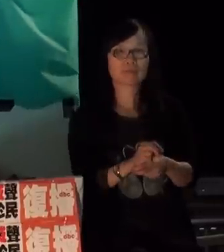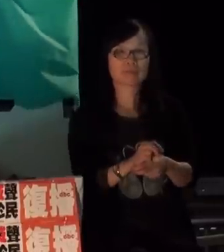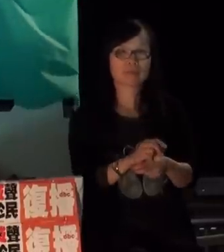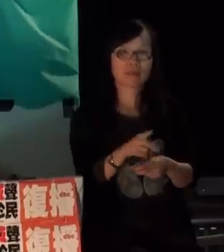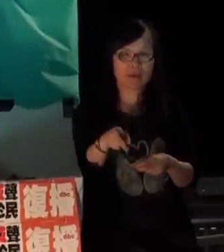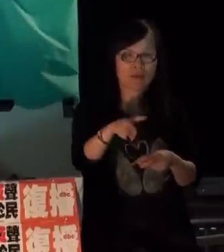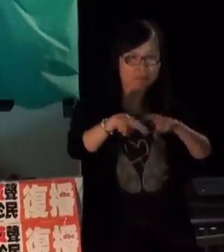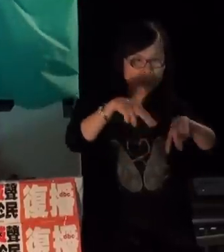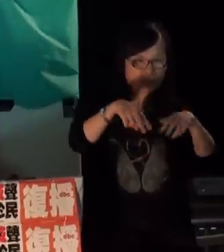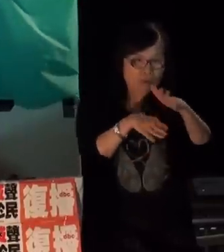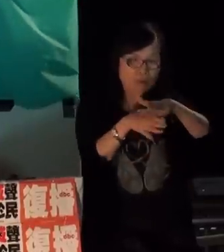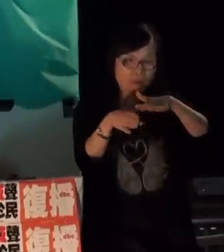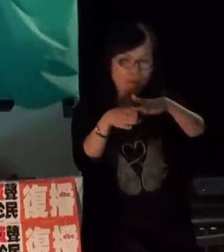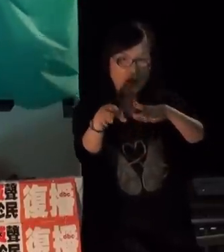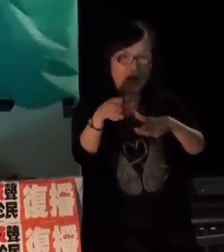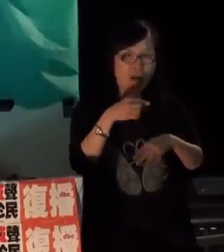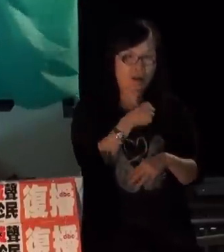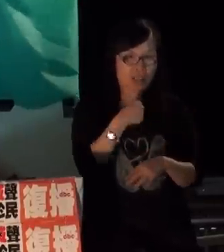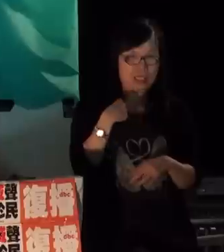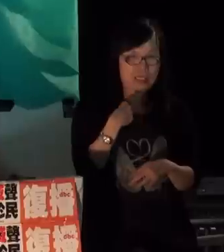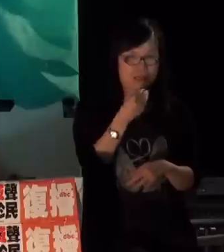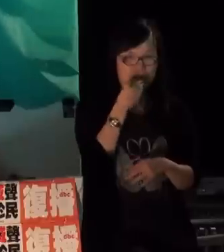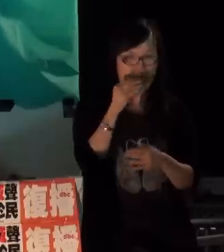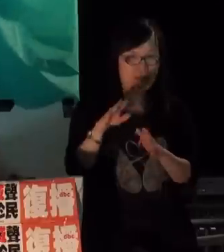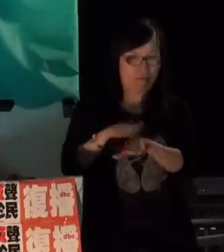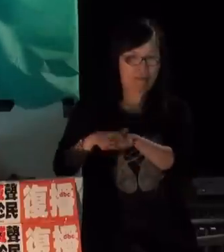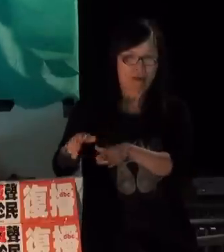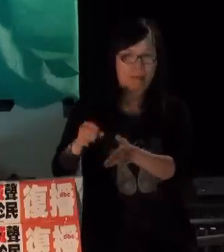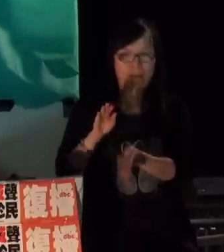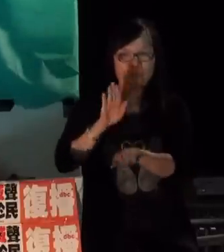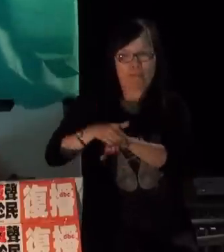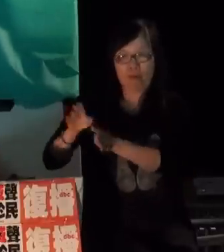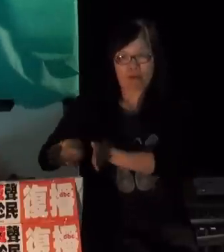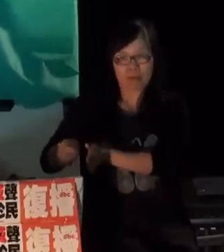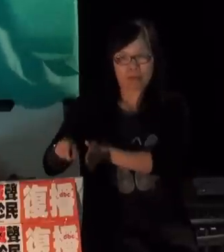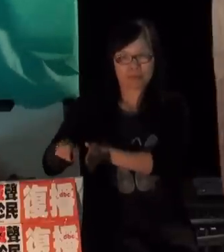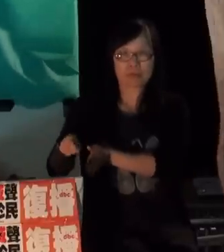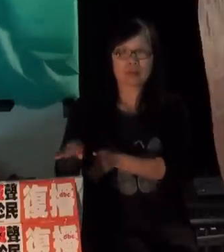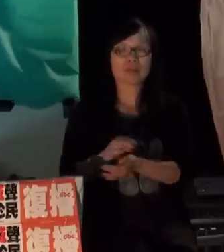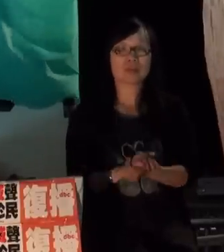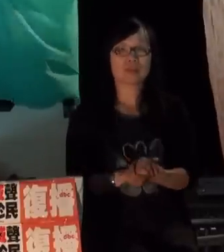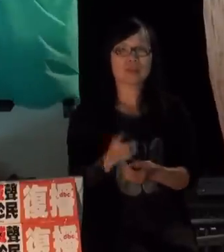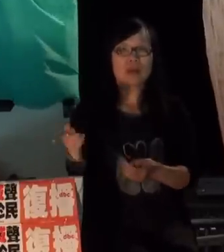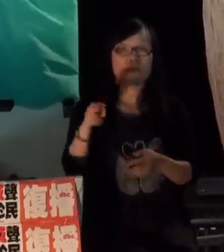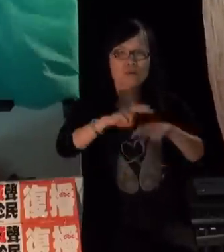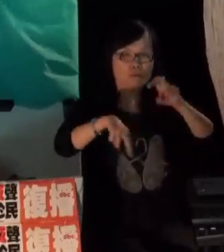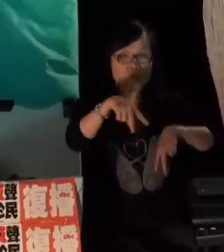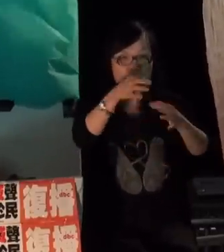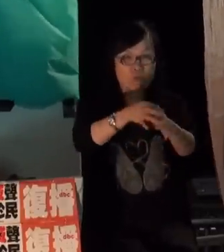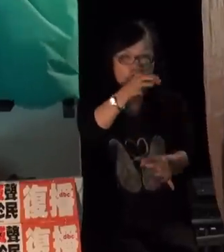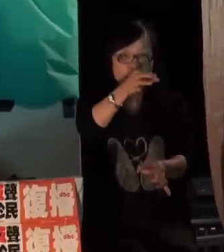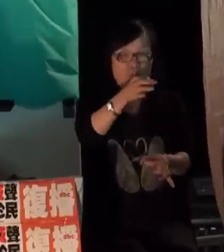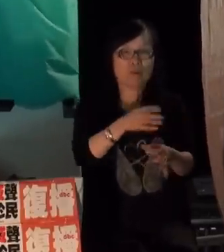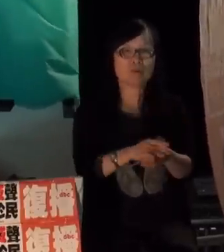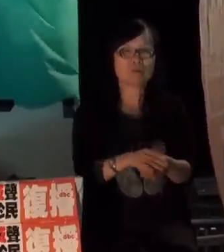個手術室那裡那個醫生吃剩的豬腸粉都放在旁邊 的嘛， 分分鐘擺，如果你割腸就分分鐘擺